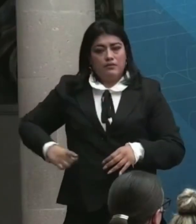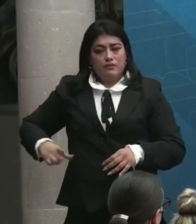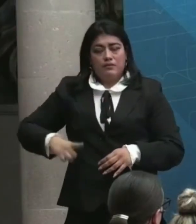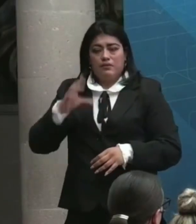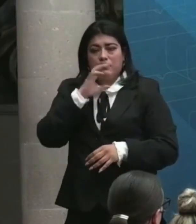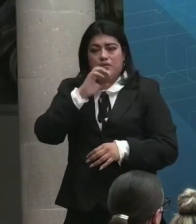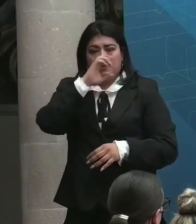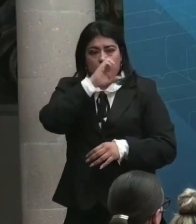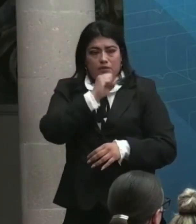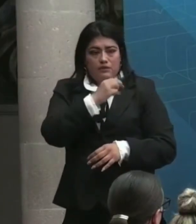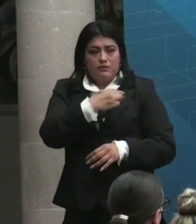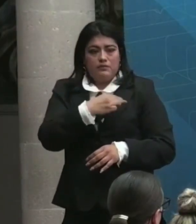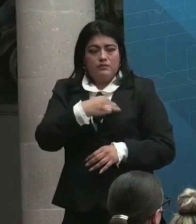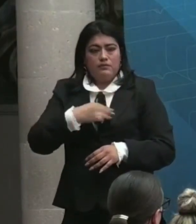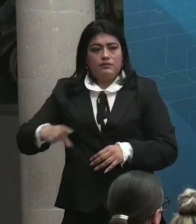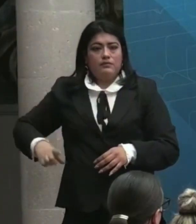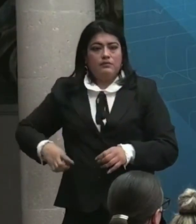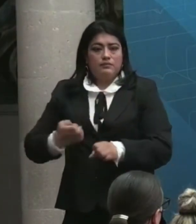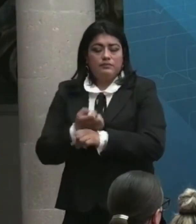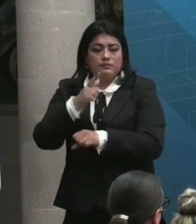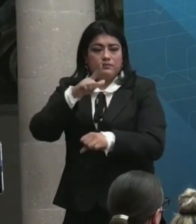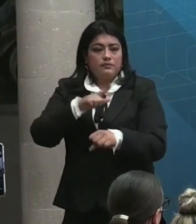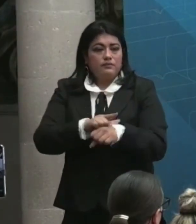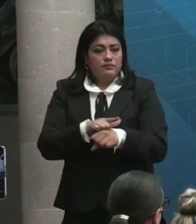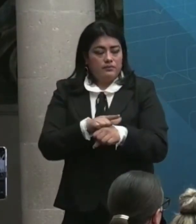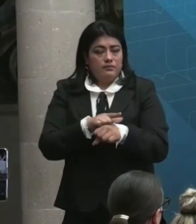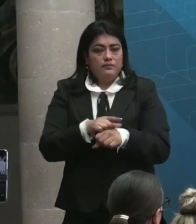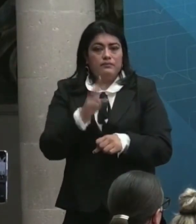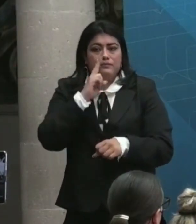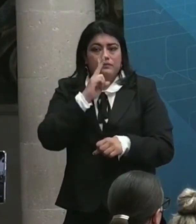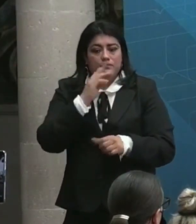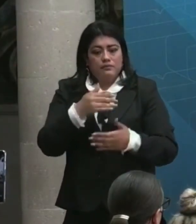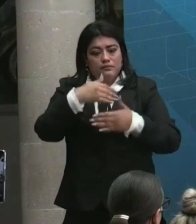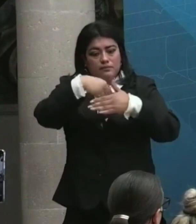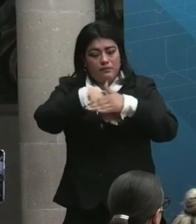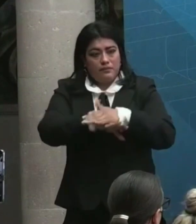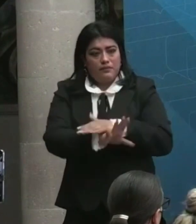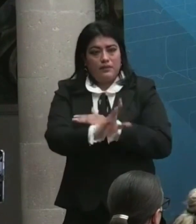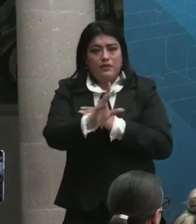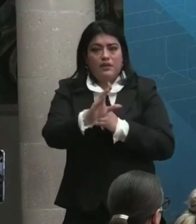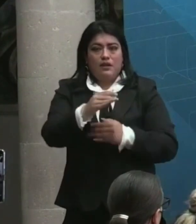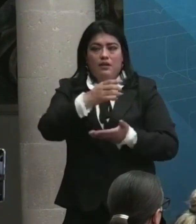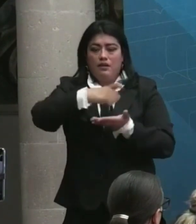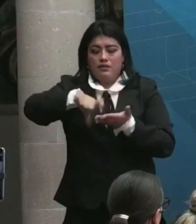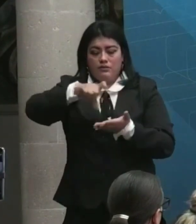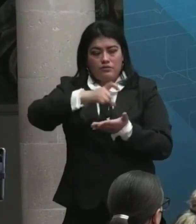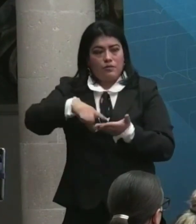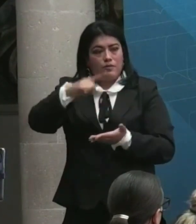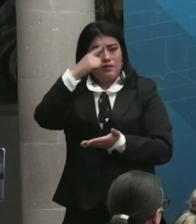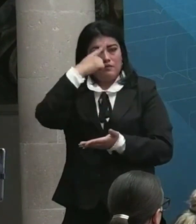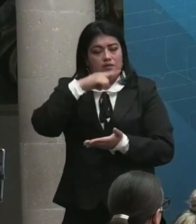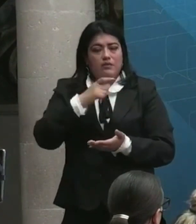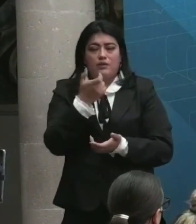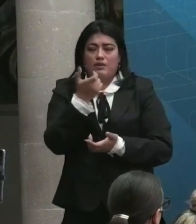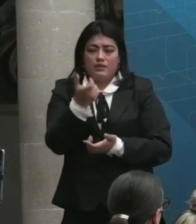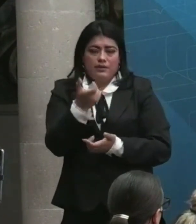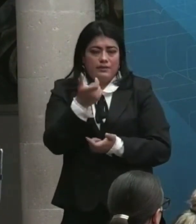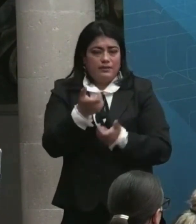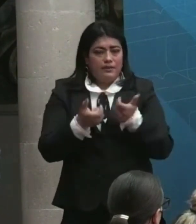Este convenio permitirá acceder ágilmente a todo el ciclo de las compras públicas, la ruta del dinero, algo que